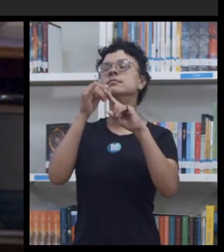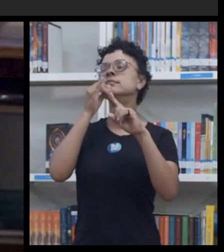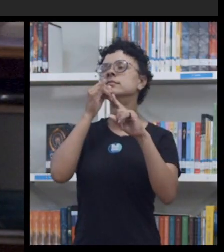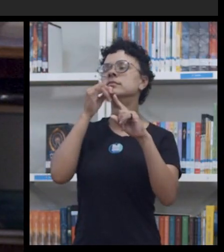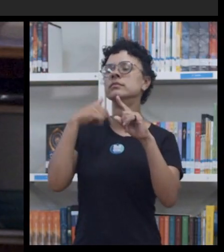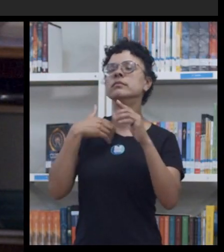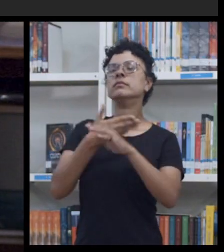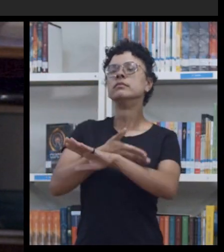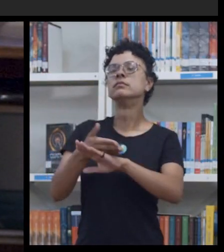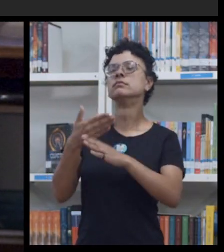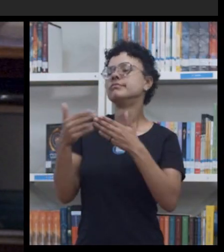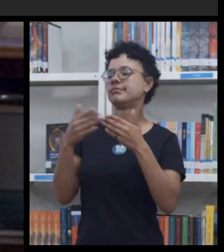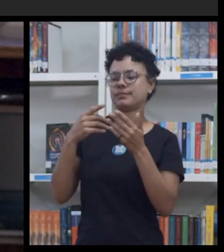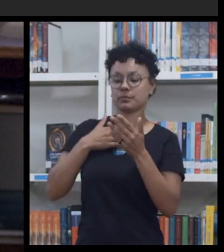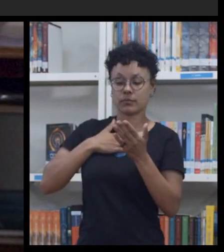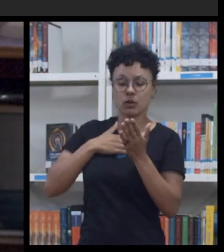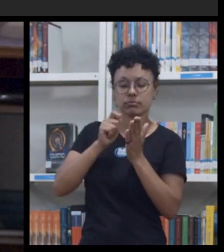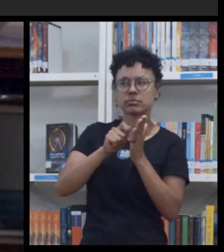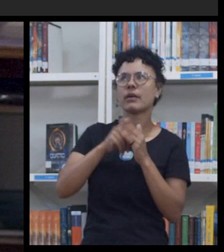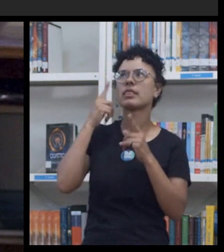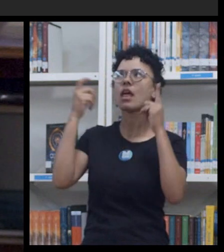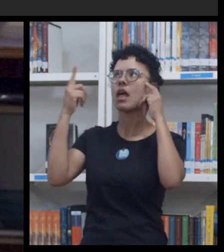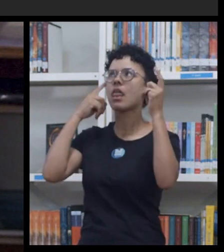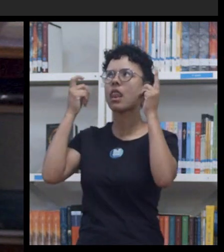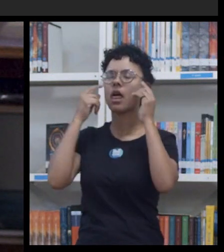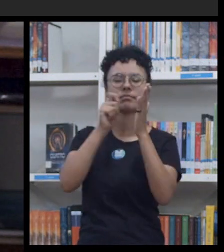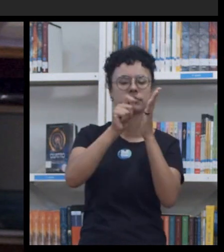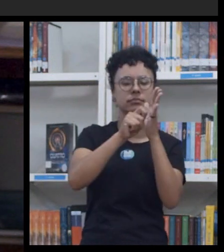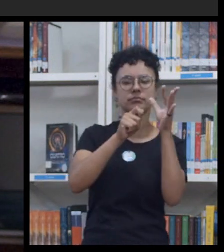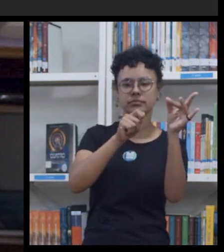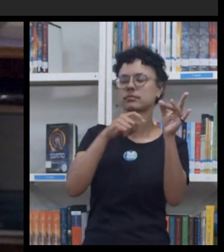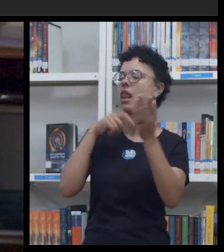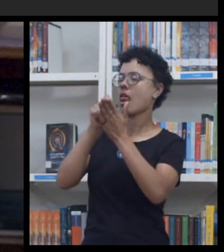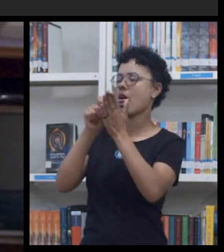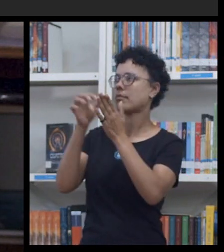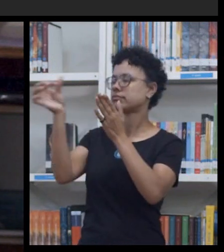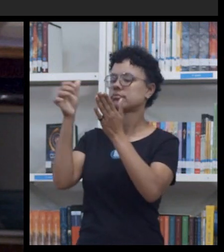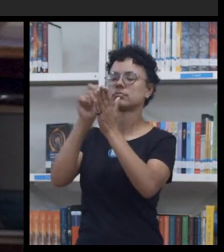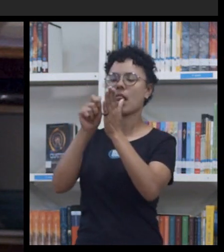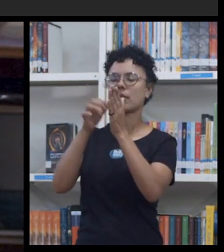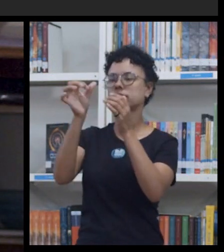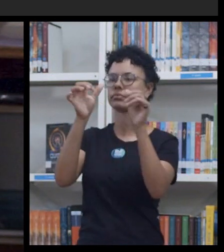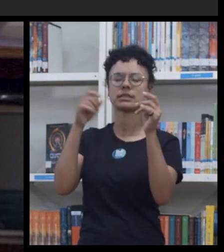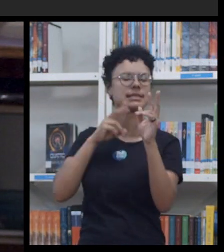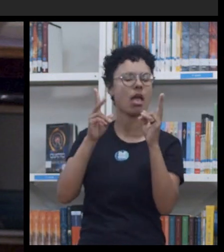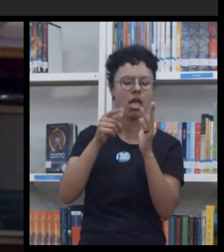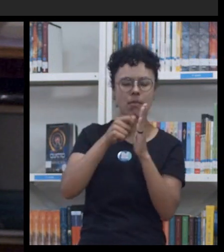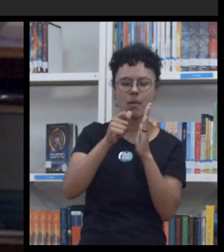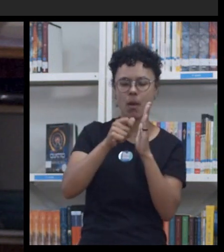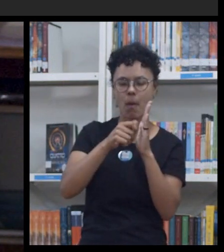sempre fiz foi anotar coisas para mim. Anotar as ideias que eu tenho e guardar. Pensei em tal coisa, não,